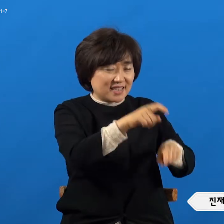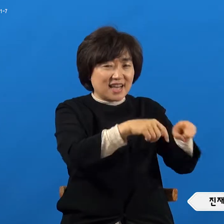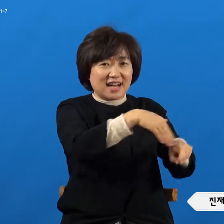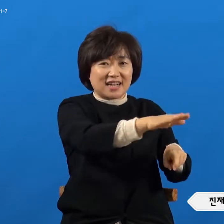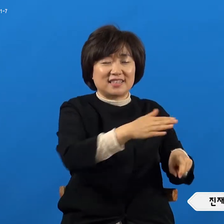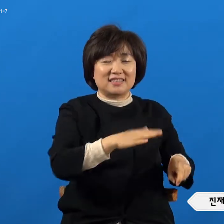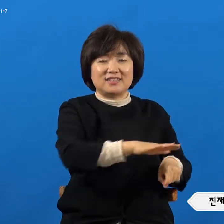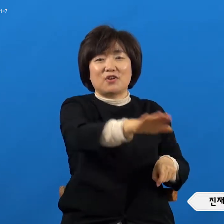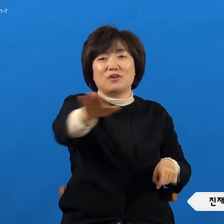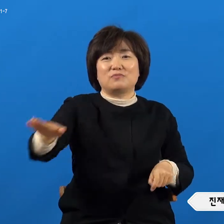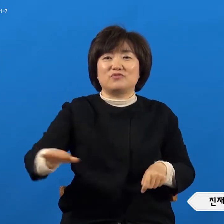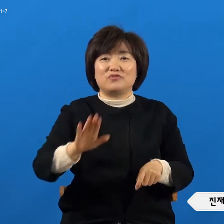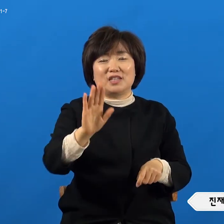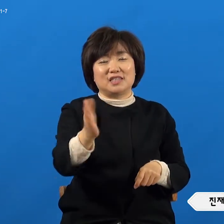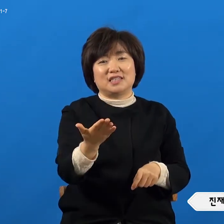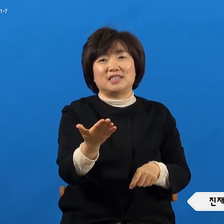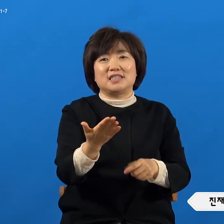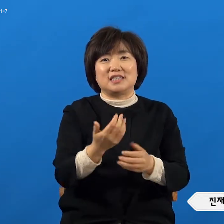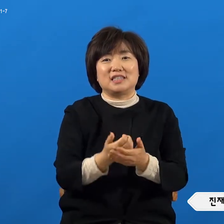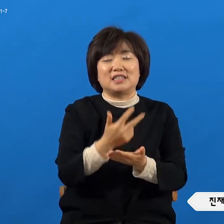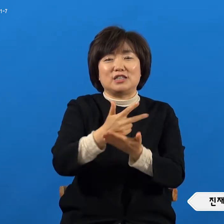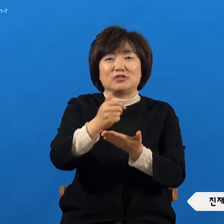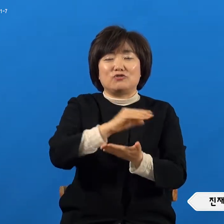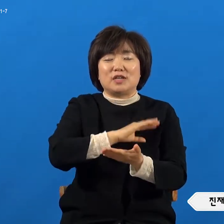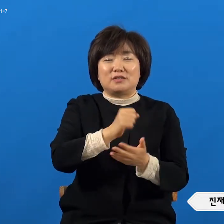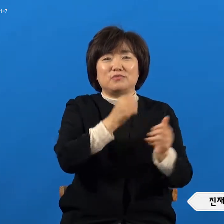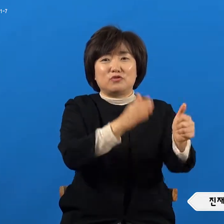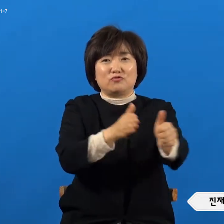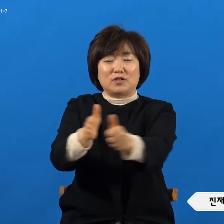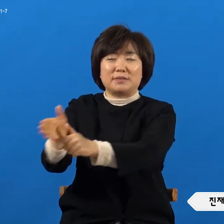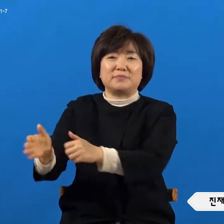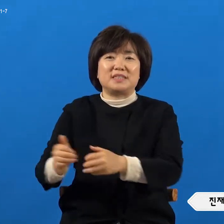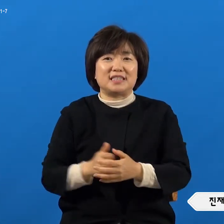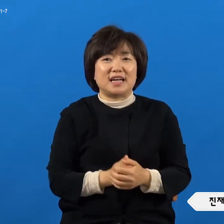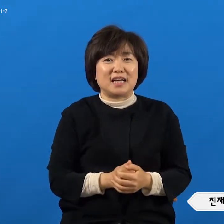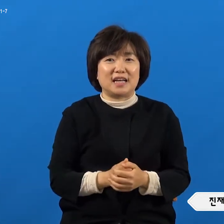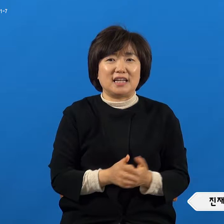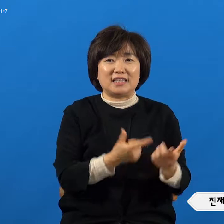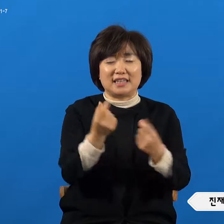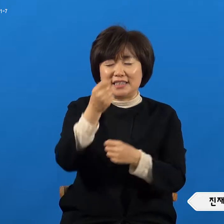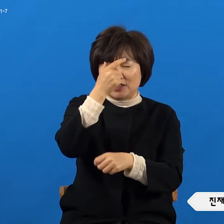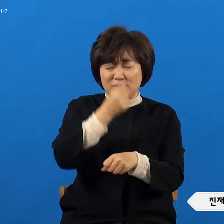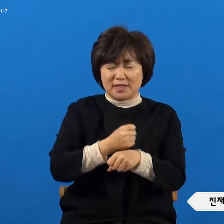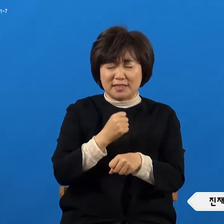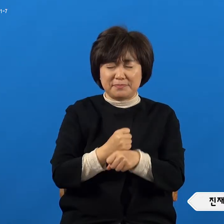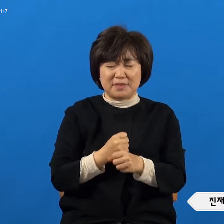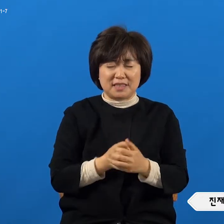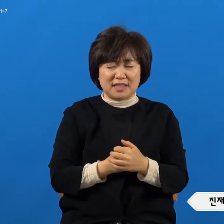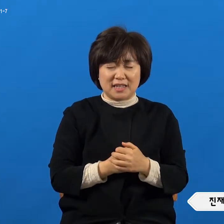여러분과 제 삶이 되시기를 주의 이름으로 축원합니다. 기도하겠습니다.